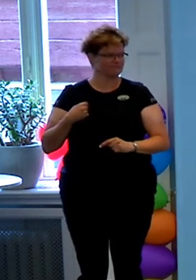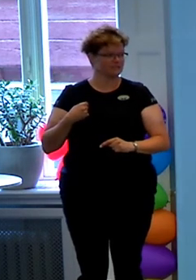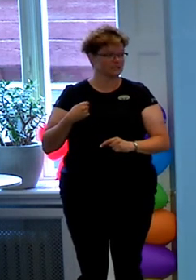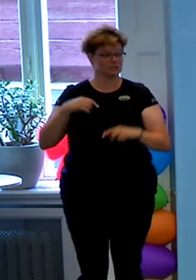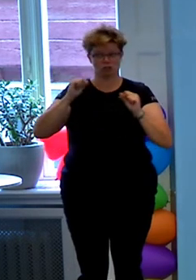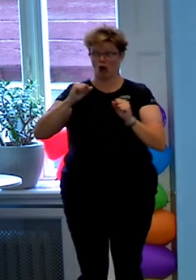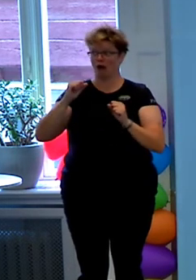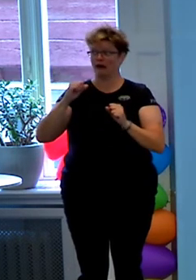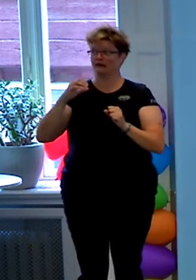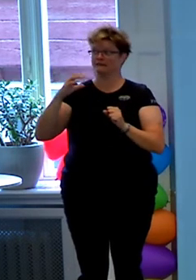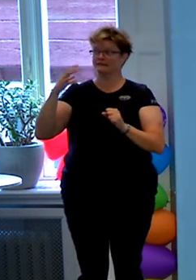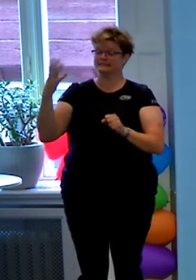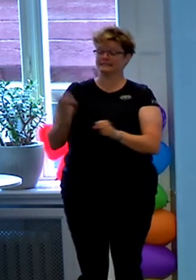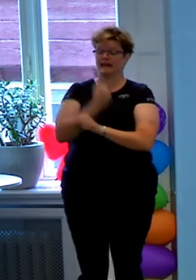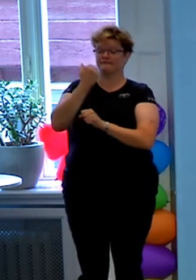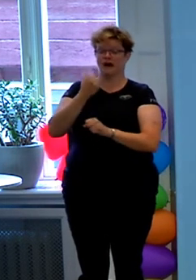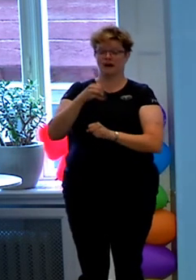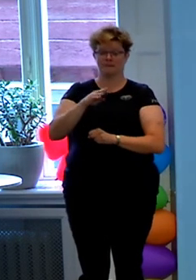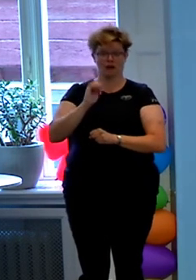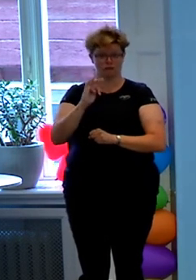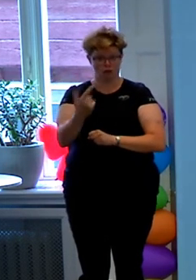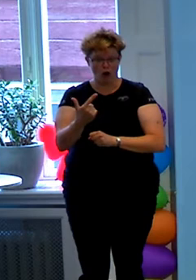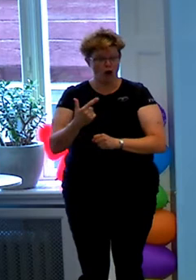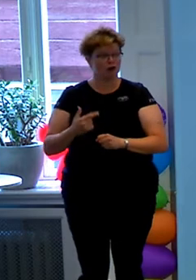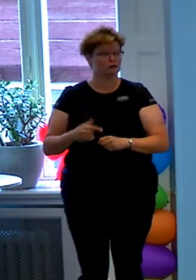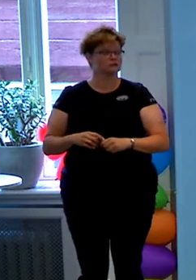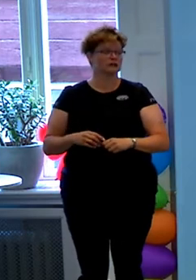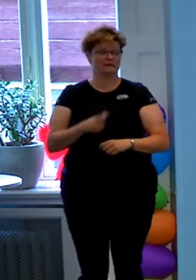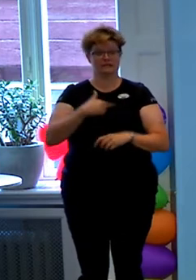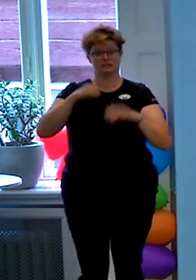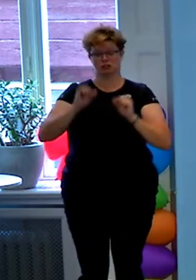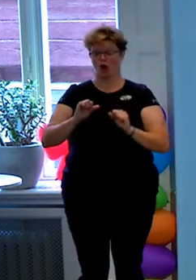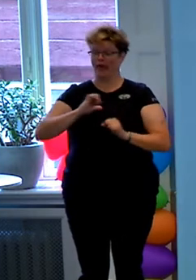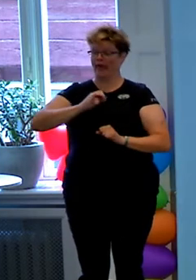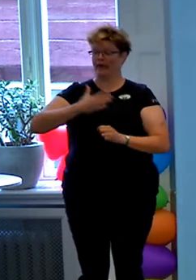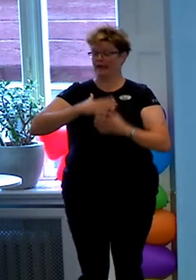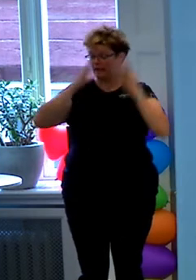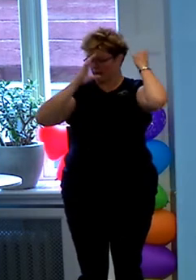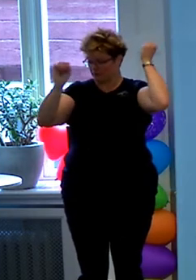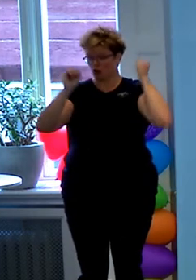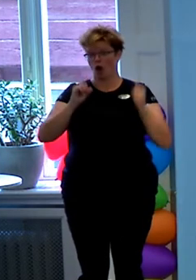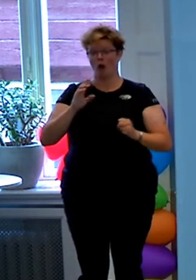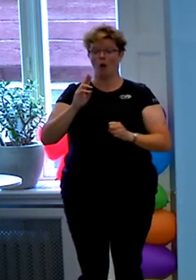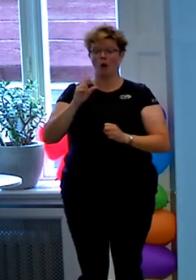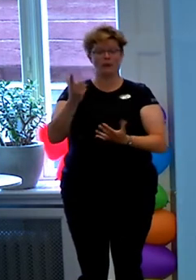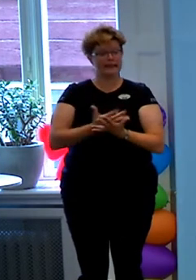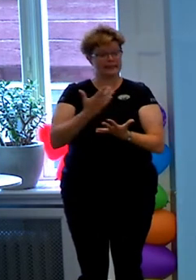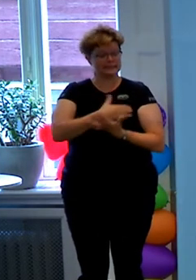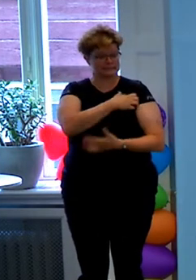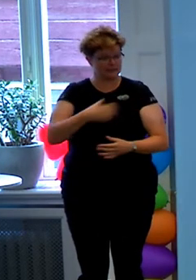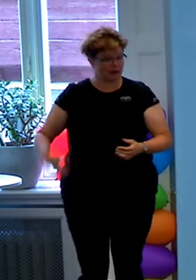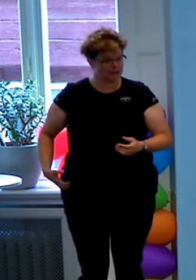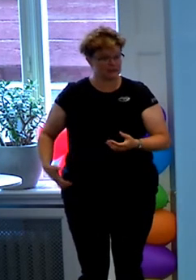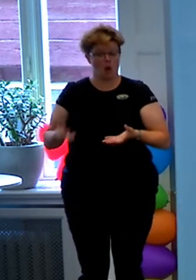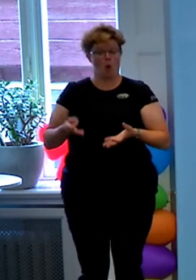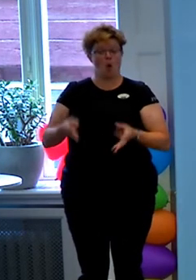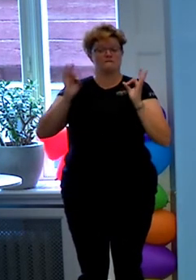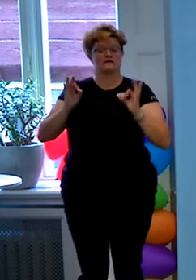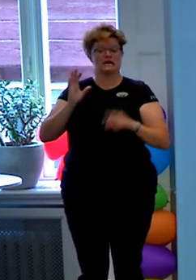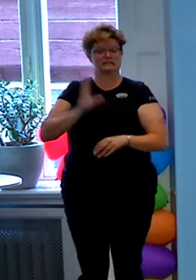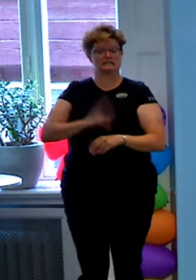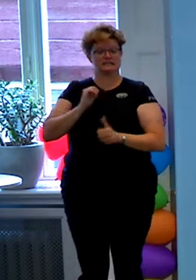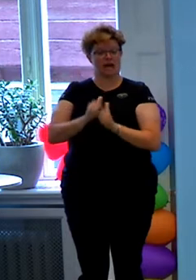ska vi skaffa oss mandatet? Ja, men vi pratar om, ska vi ha en ambassad, ett utrikesdepartement? Alltså att vara den officiella